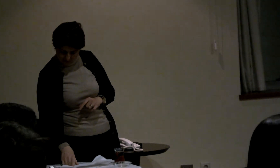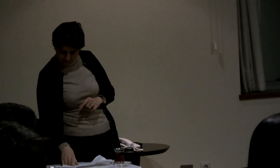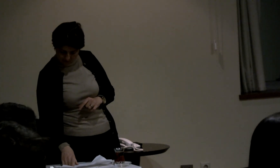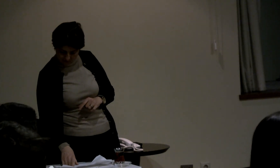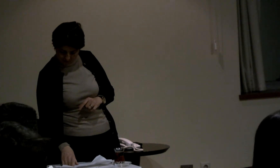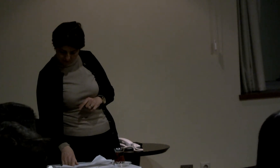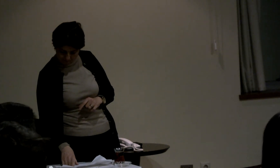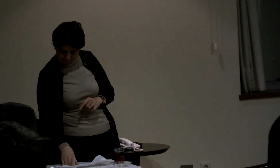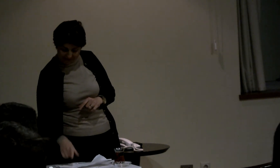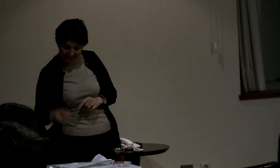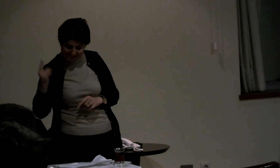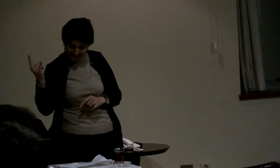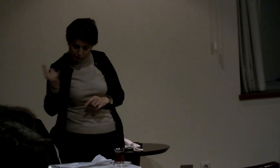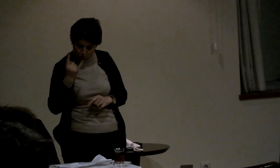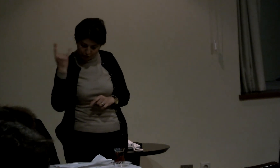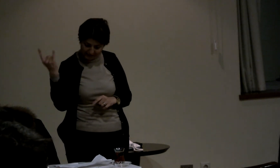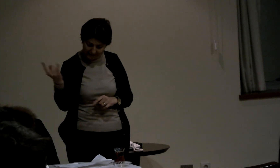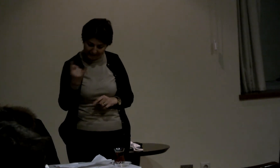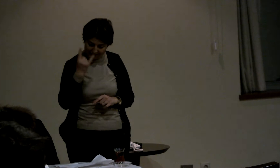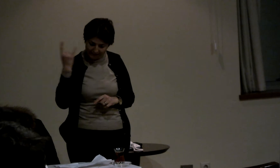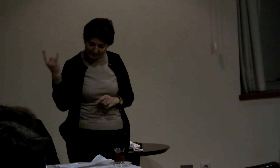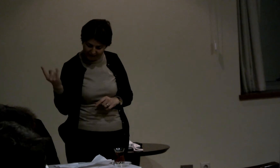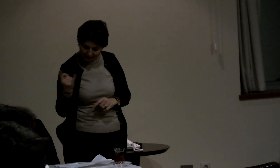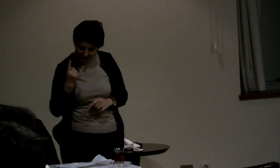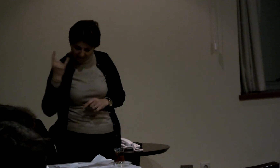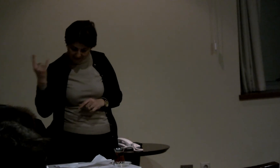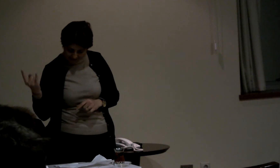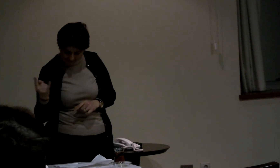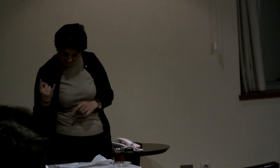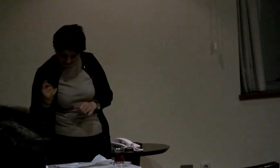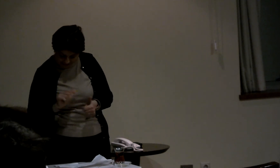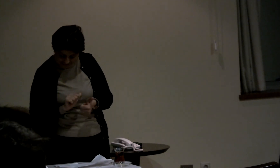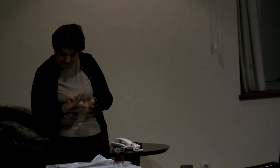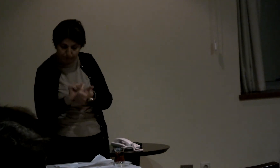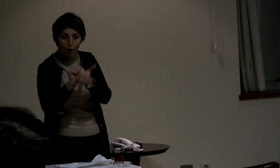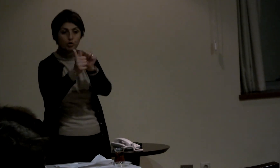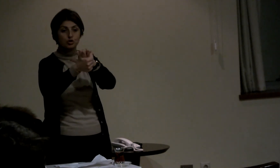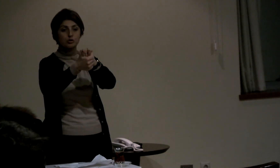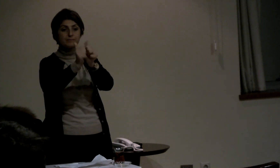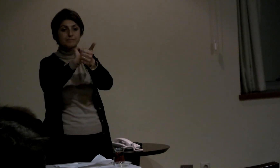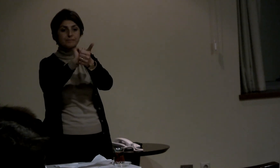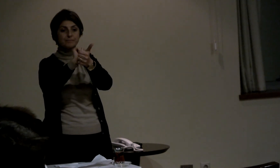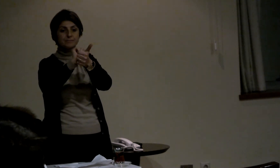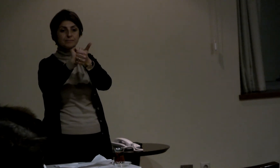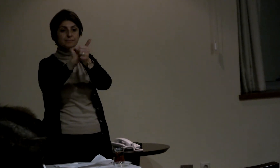Atlamayayım dedim. Geziyi söyledik. Evet. Spor.